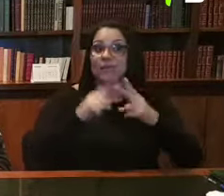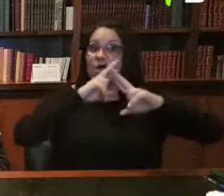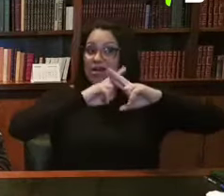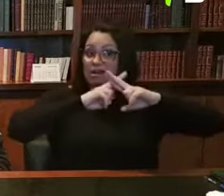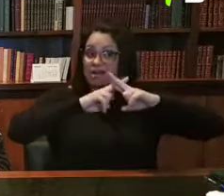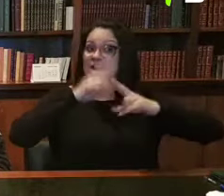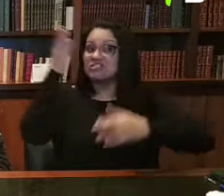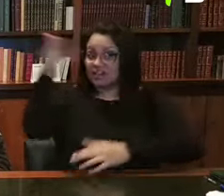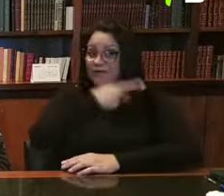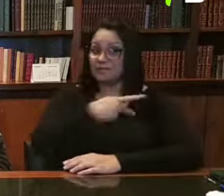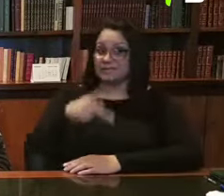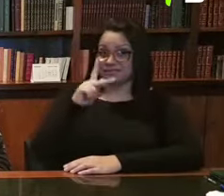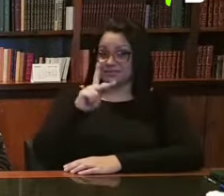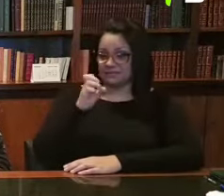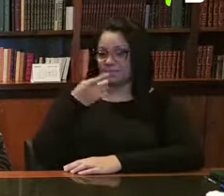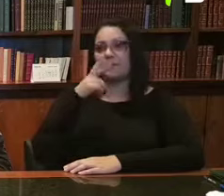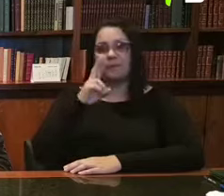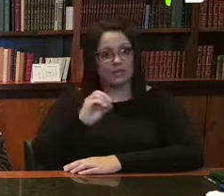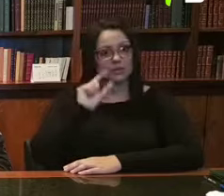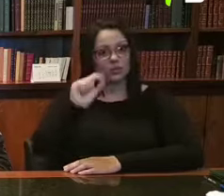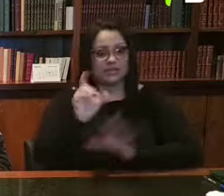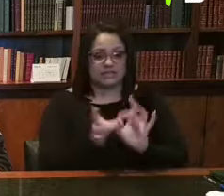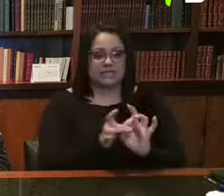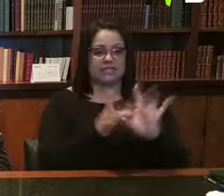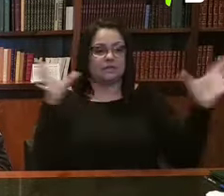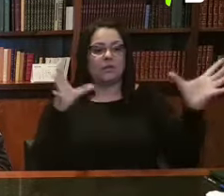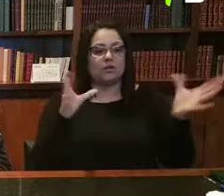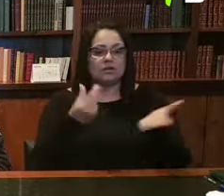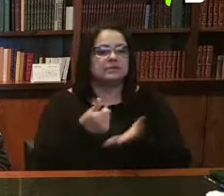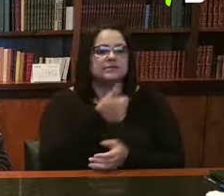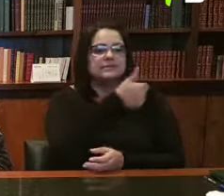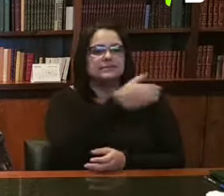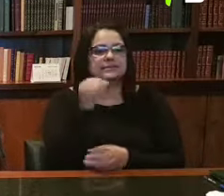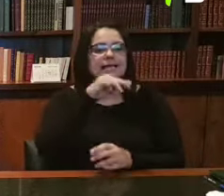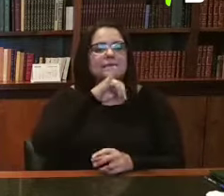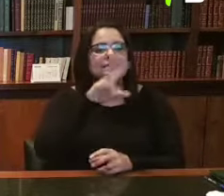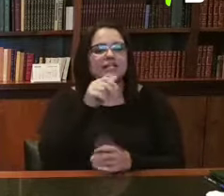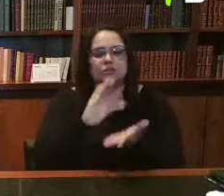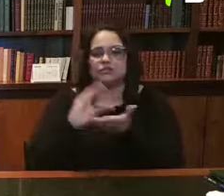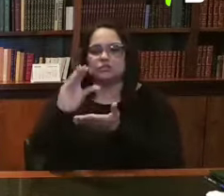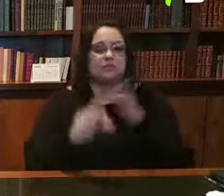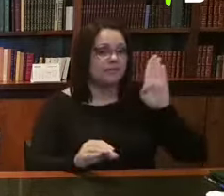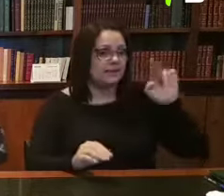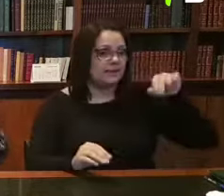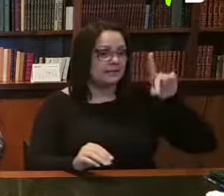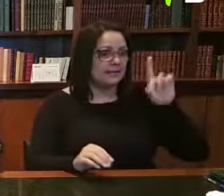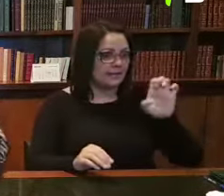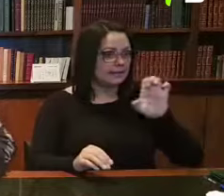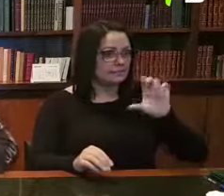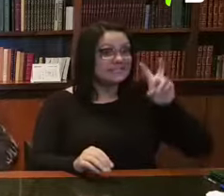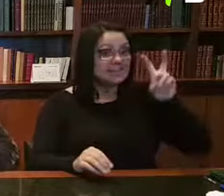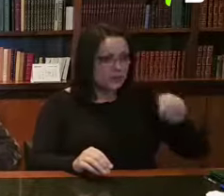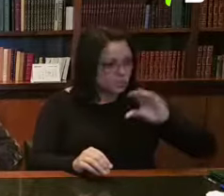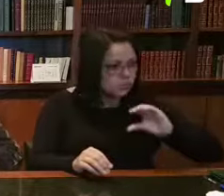econômica federal lá do pedro disponibilizam a linha também 100 bilhões de empréstimo ao bem da é mais 50 então